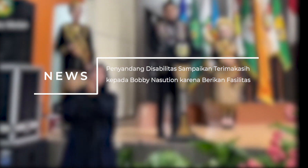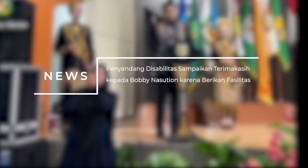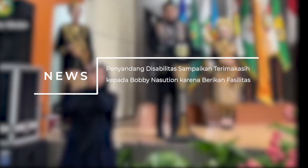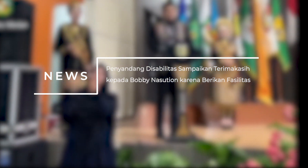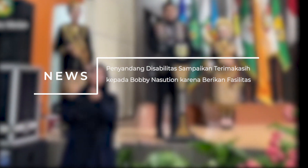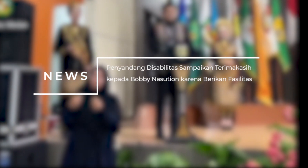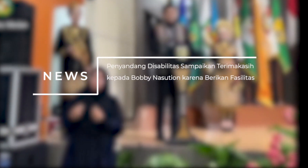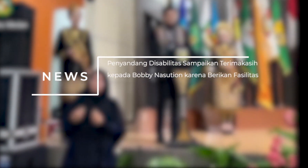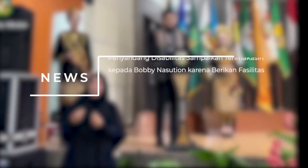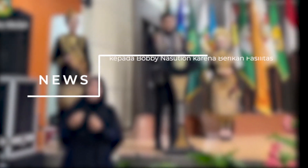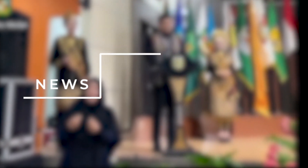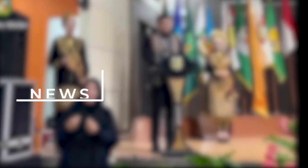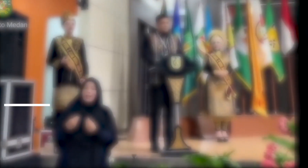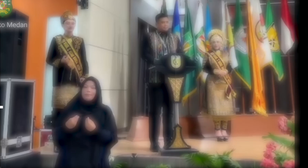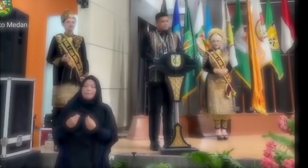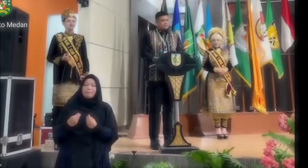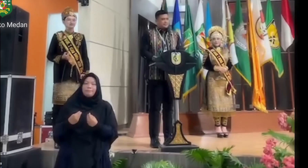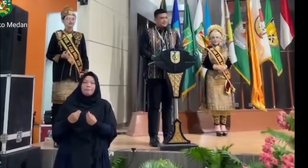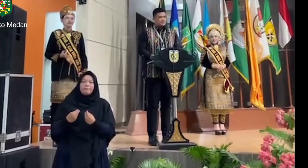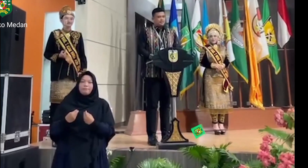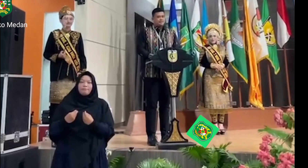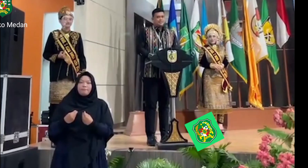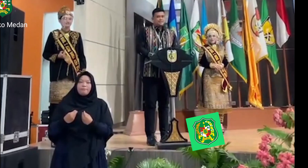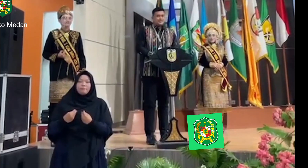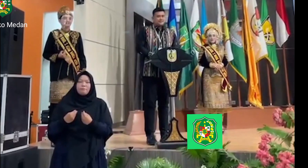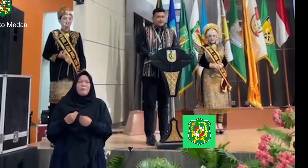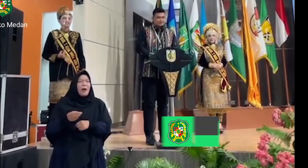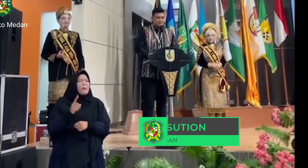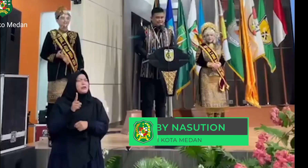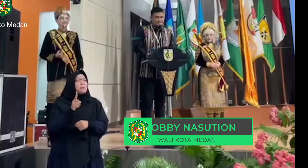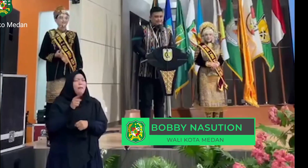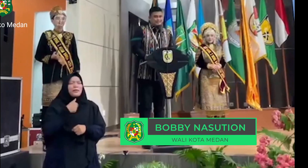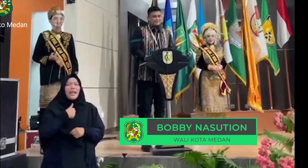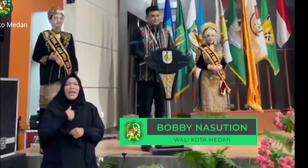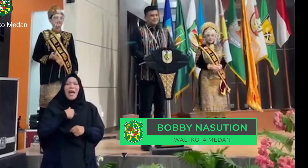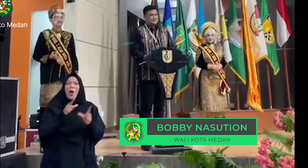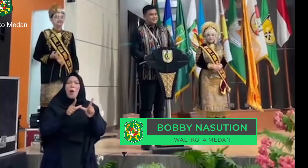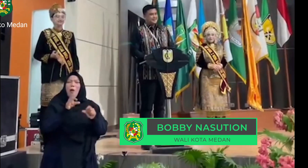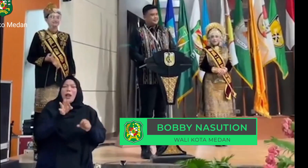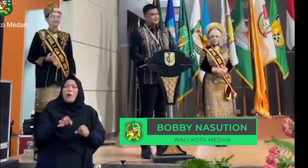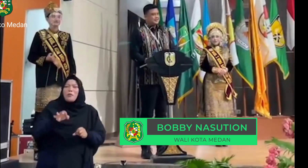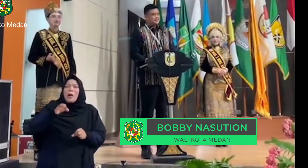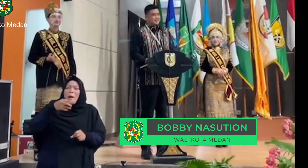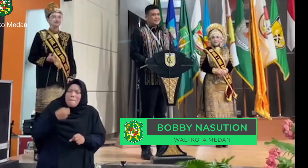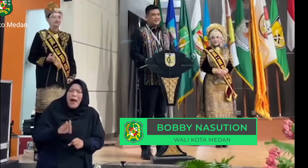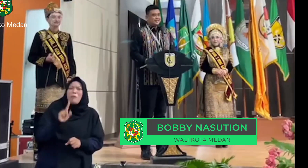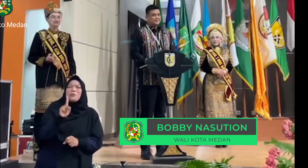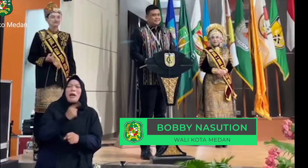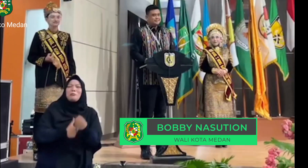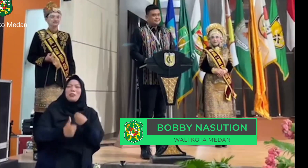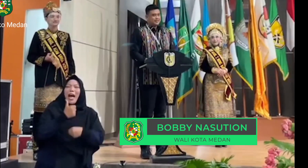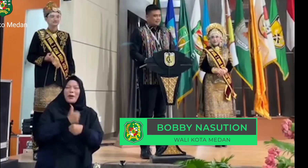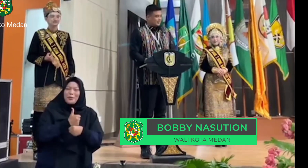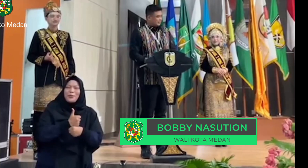Ini menjadi wali kota belum sampai 1 tahun lah saya, dan mendapatkan